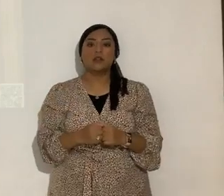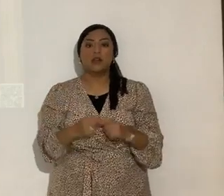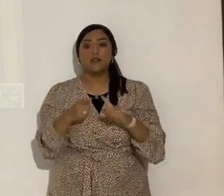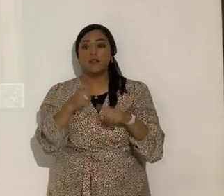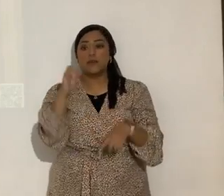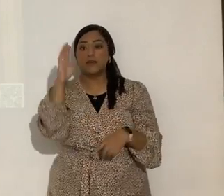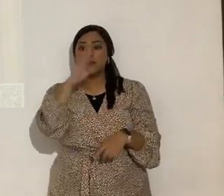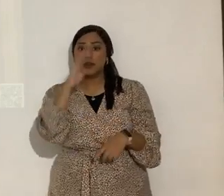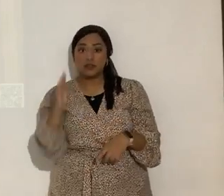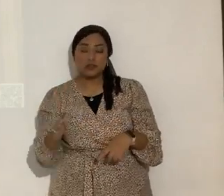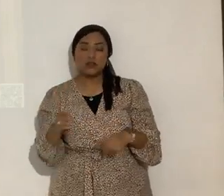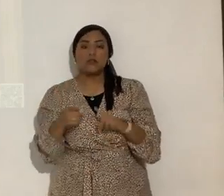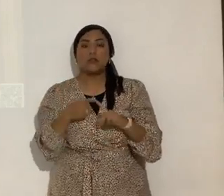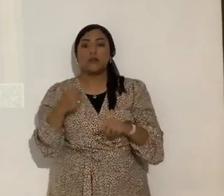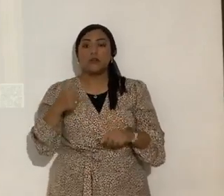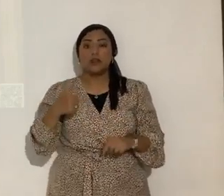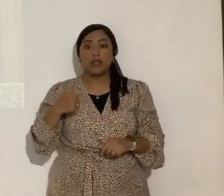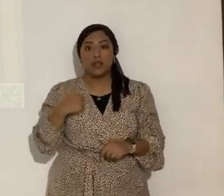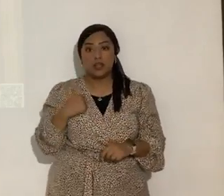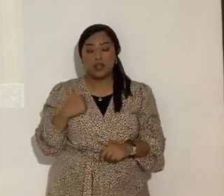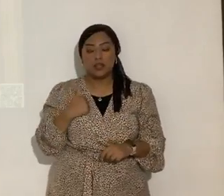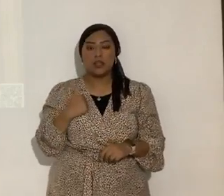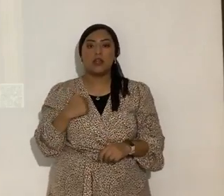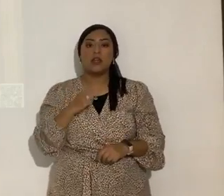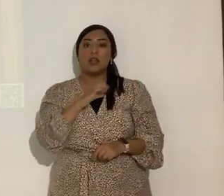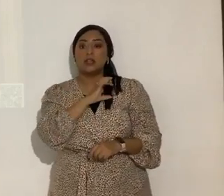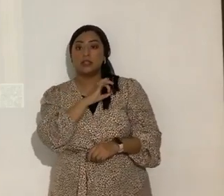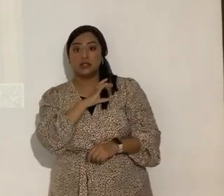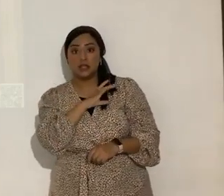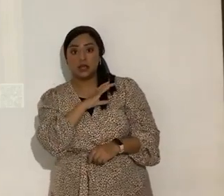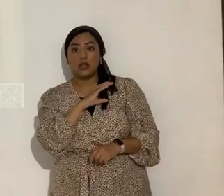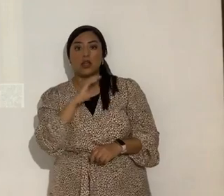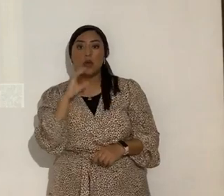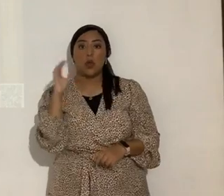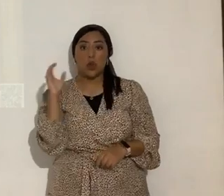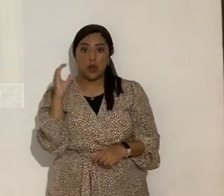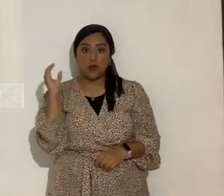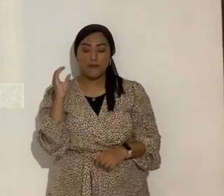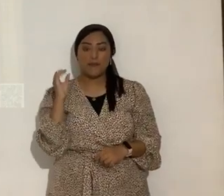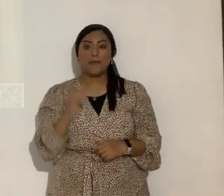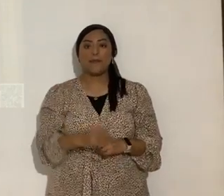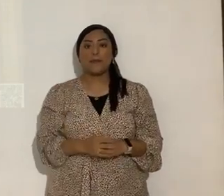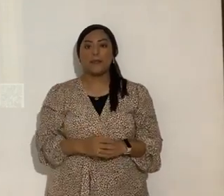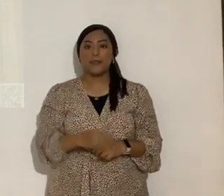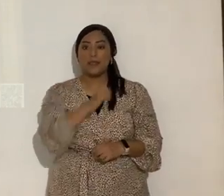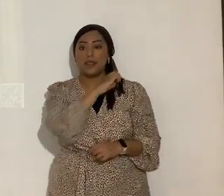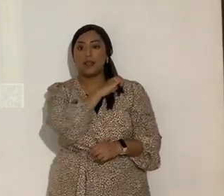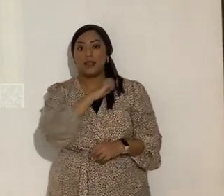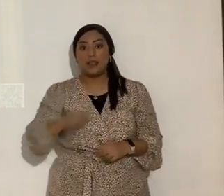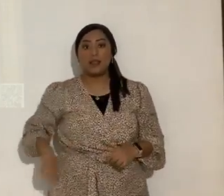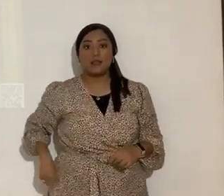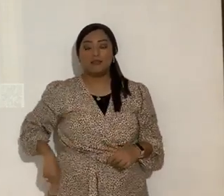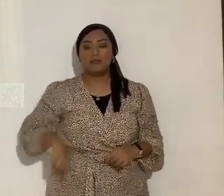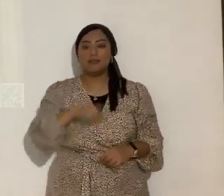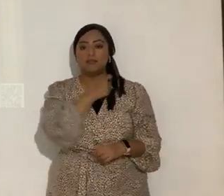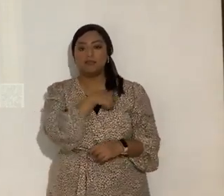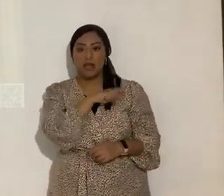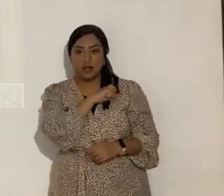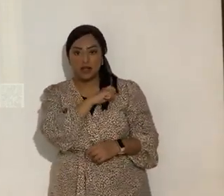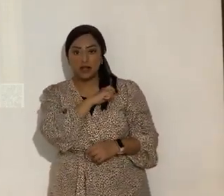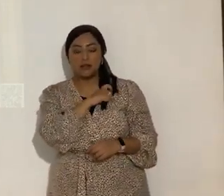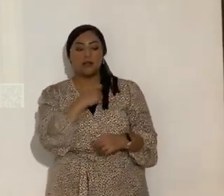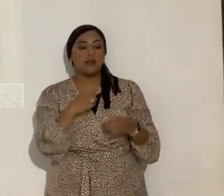Bulgaria, Brasil, Canadá, Chile, Colombia, Costa Rica, Cuba, Ecuador, El Salvador, España, Estados